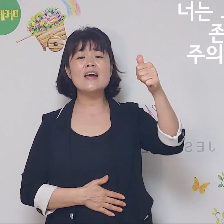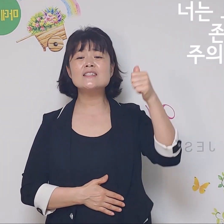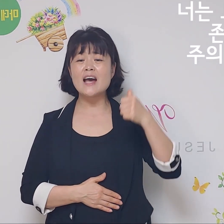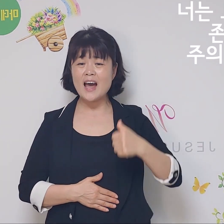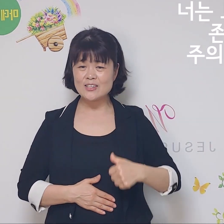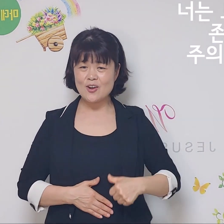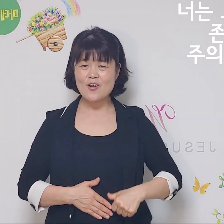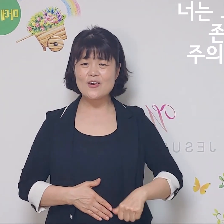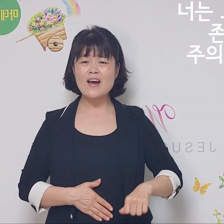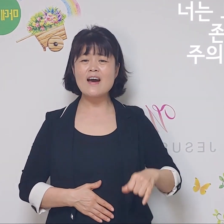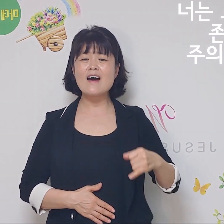주의 자녀라.